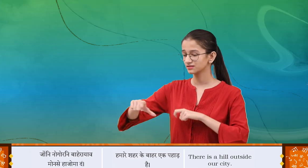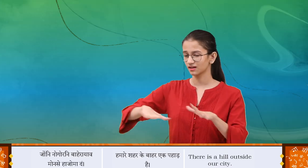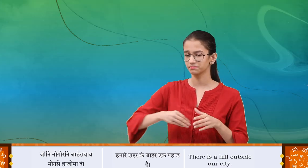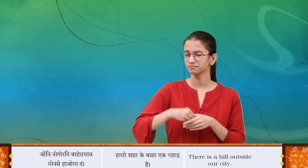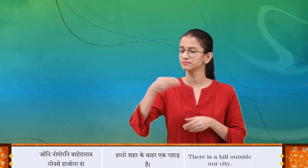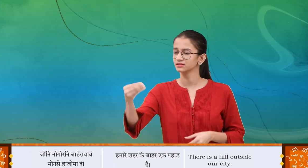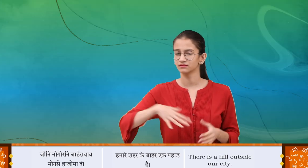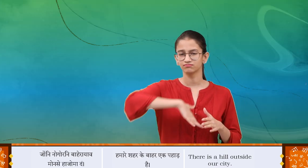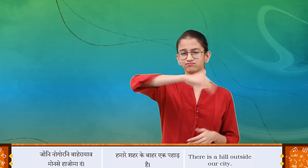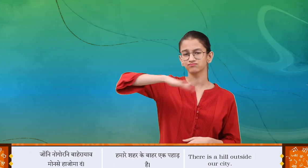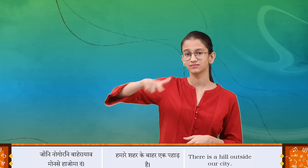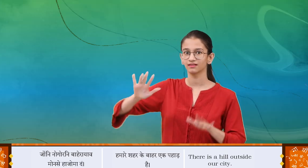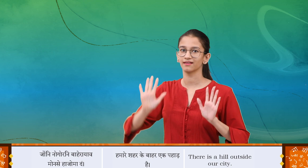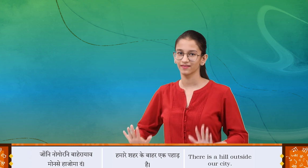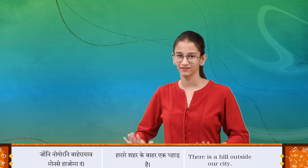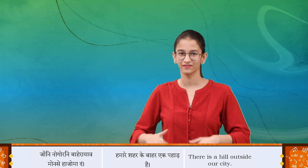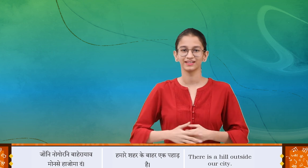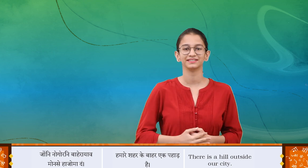Zengni nagrini baherao mense hazma dong.